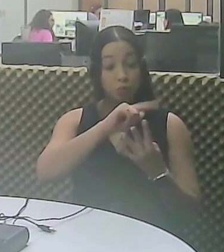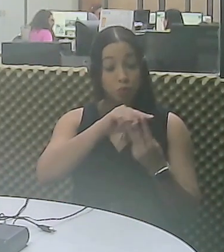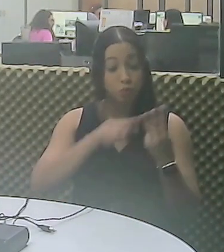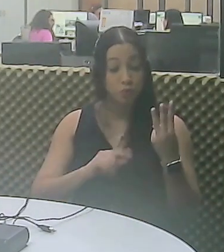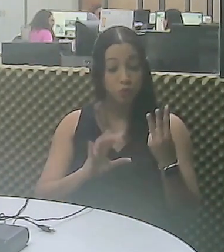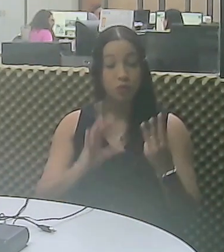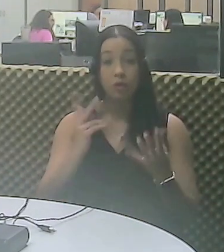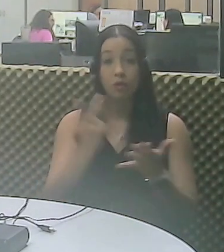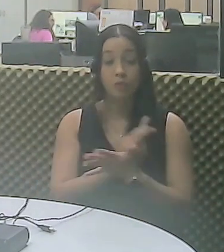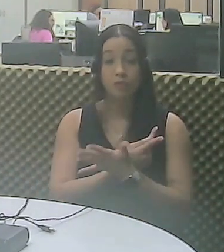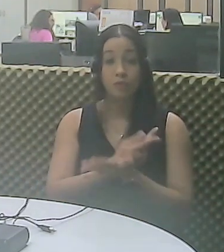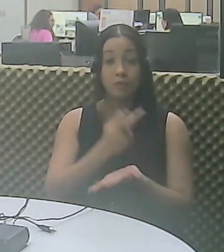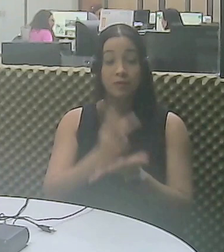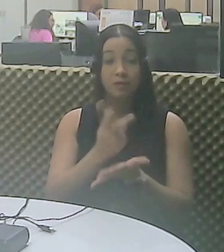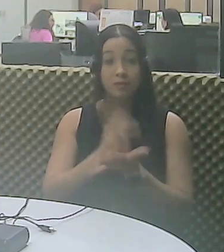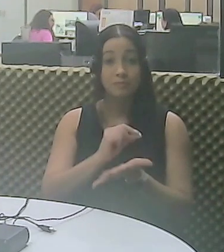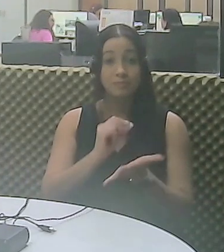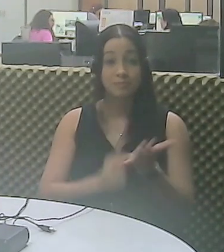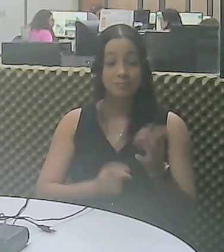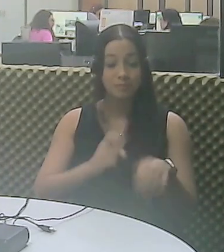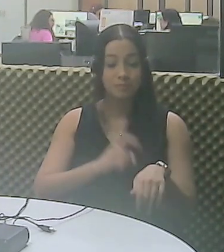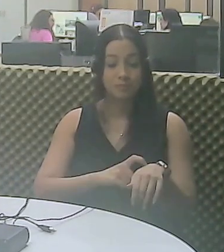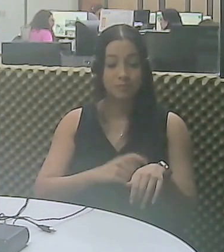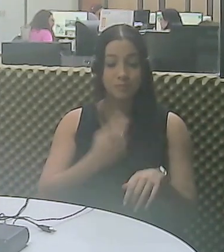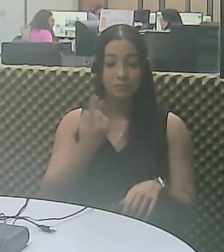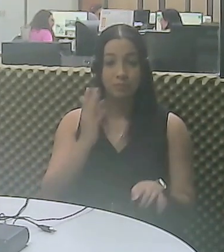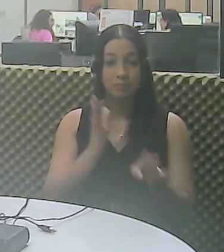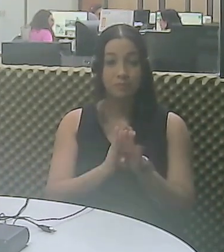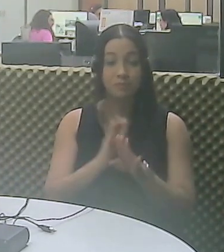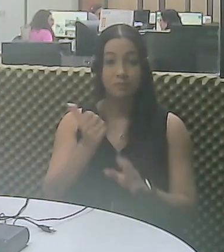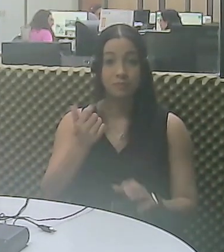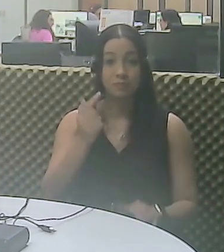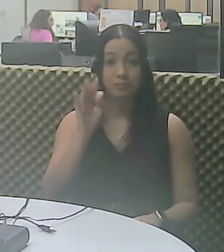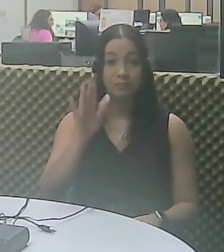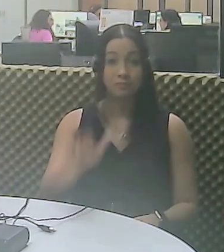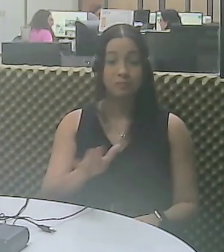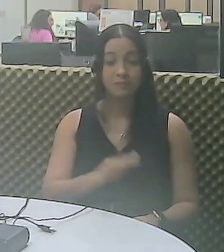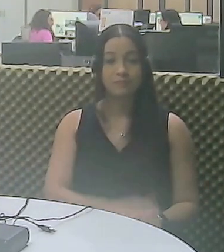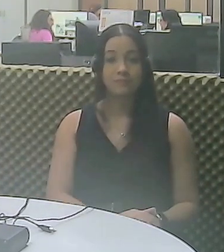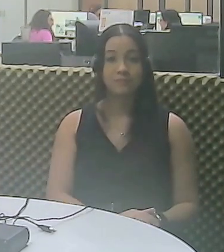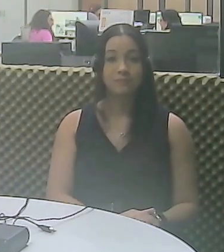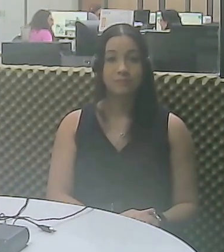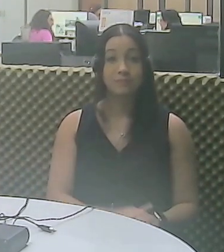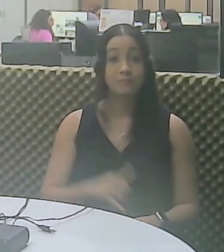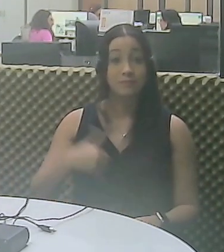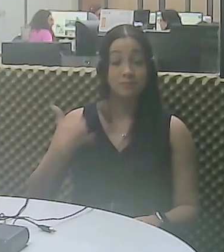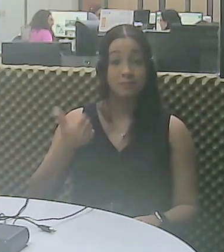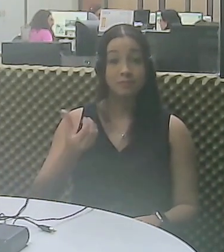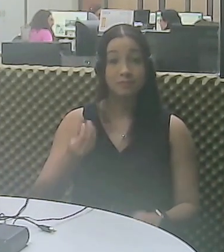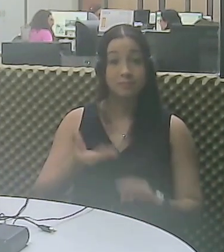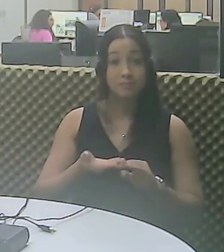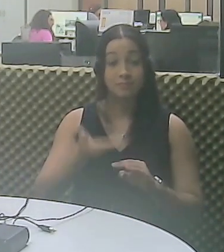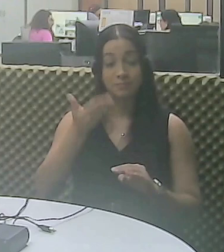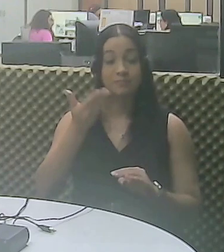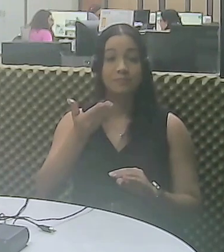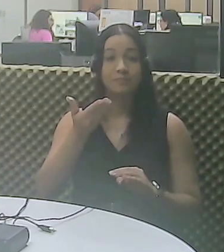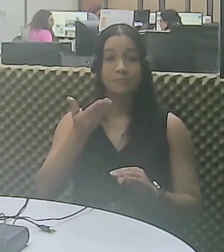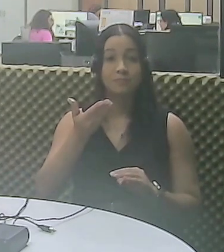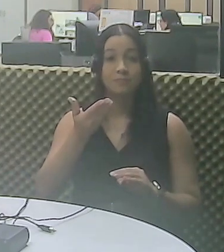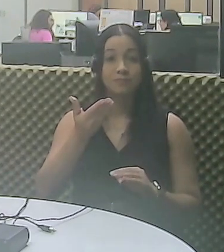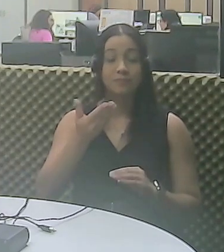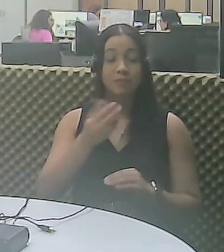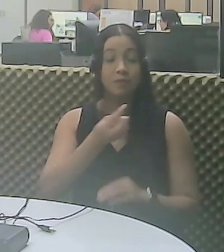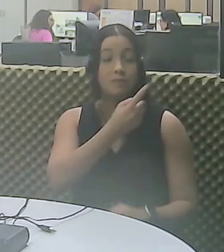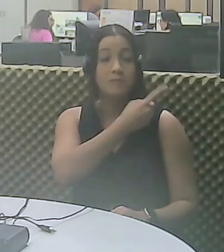no mesmo local das inscrições, entre 1 e 5 da tarde. Os interessados precisam ter mais de 16 anos de idade,